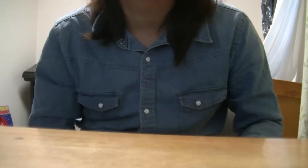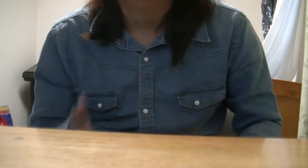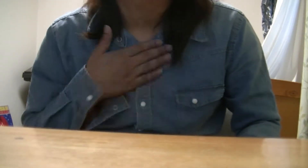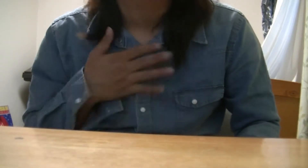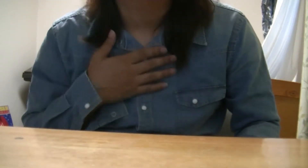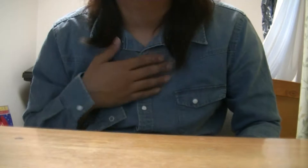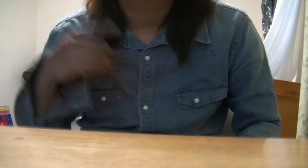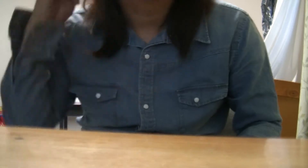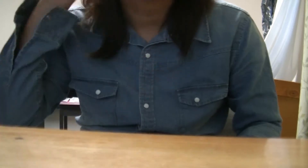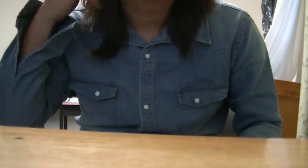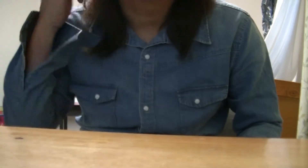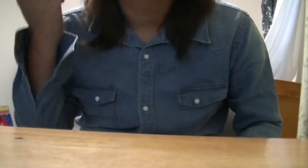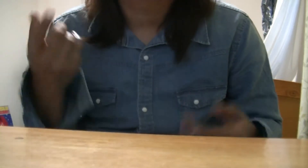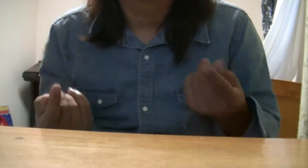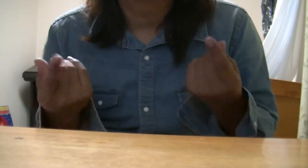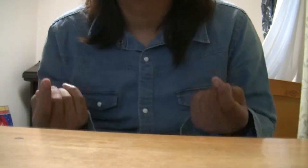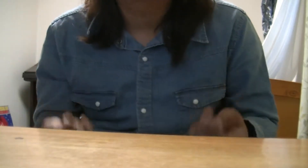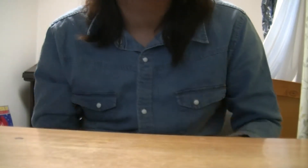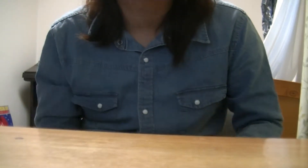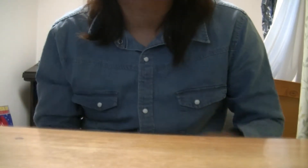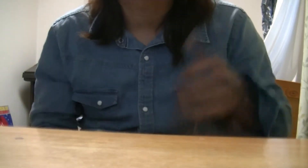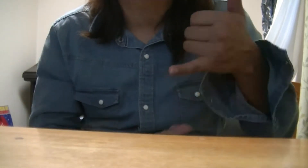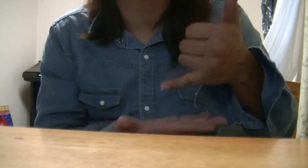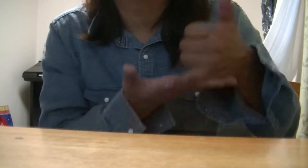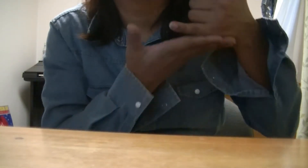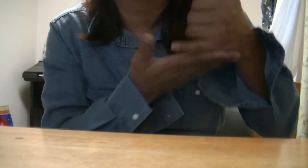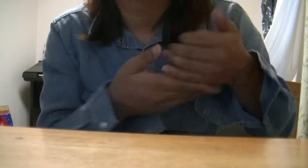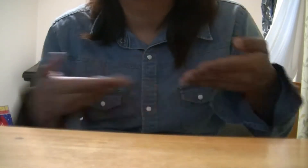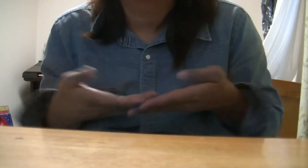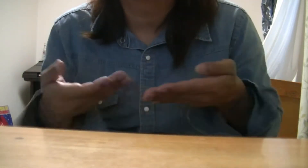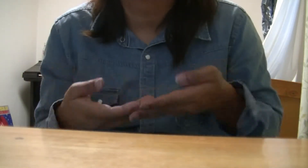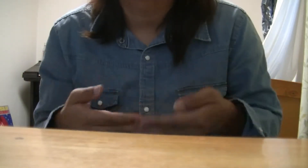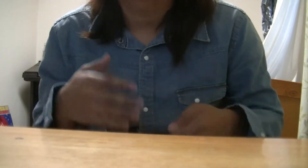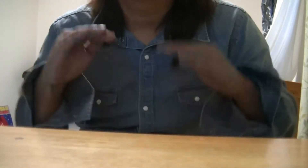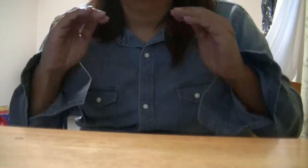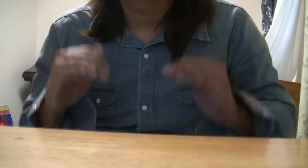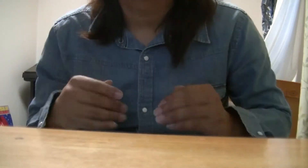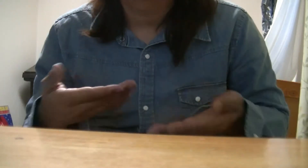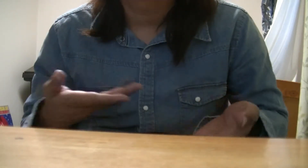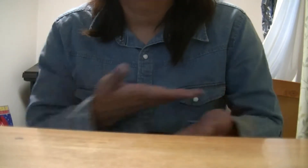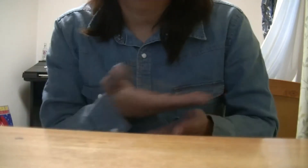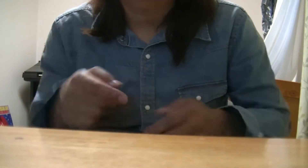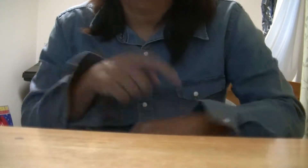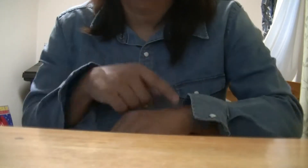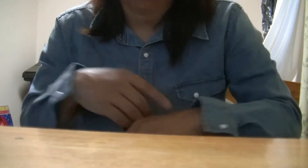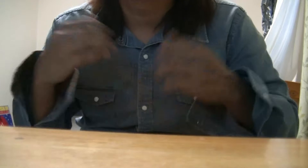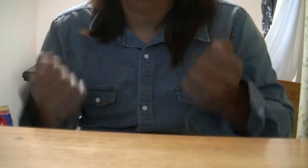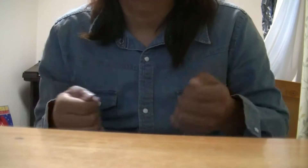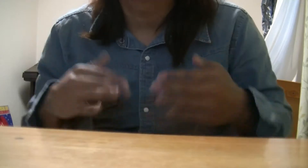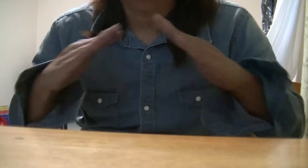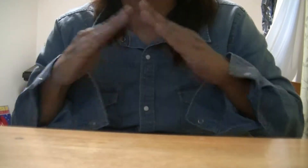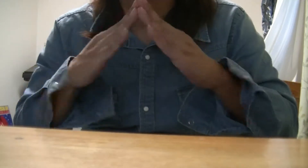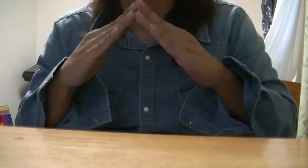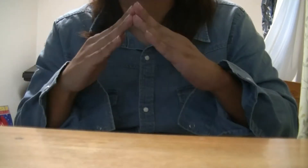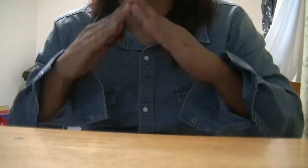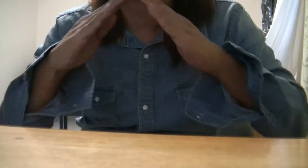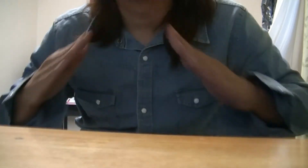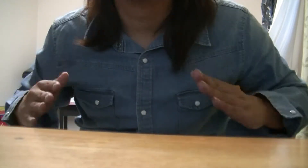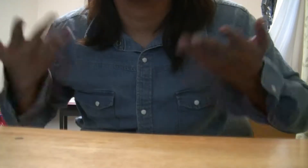考えなきゃってなるんでしょ。店長だけが忙しくて部下が暇なお店潰れます。誰